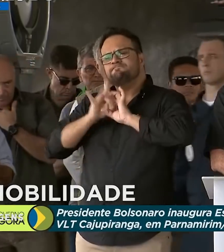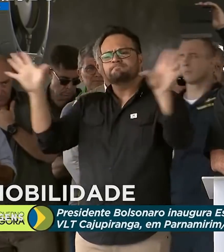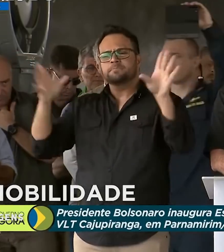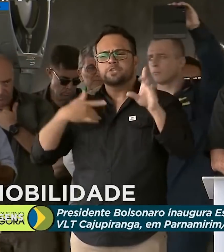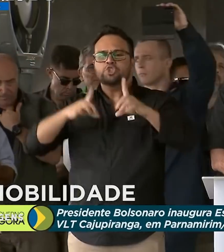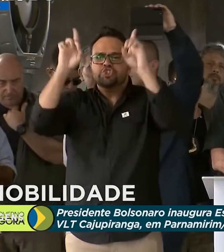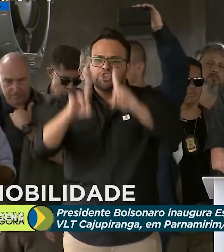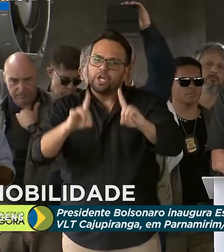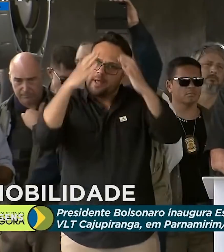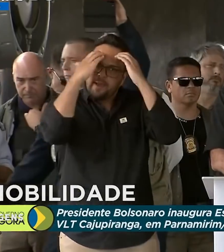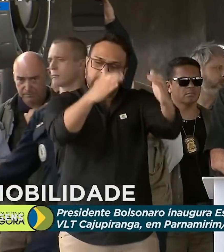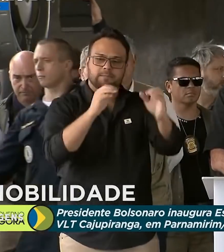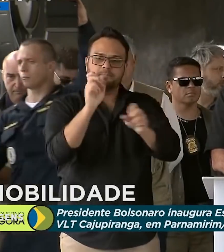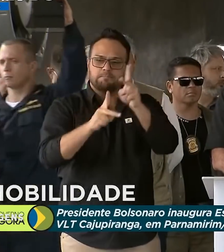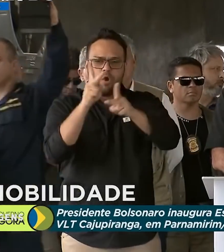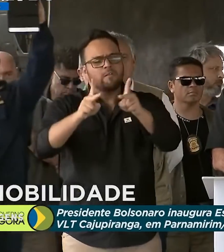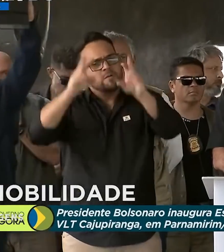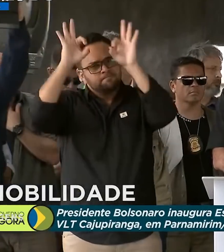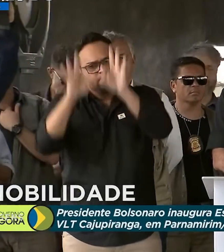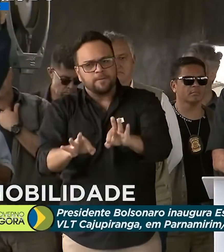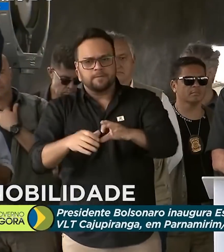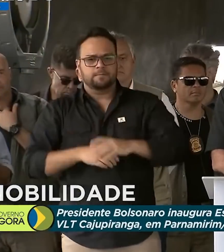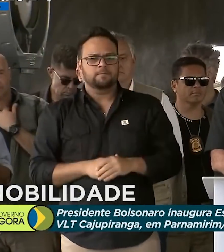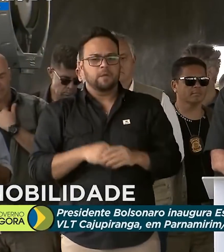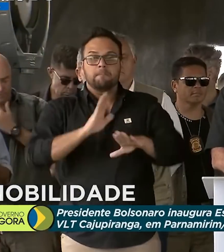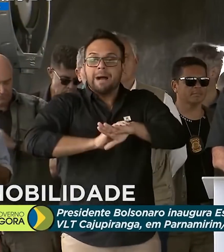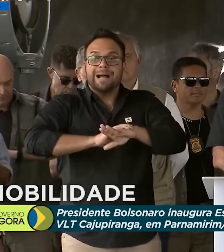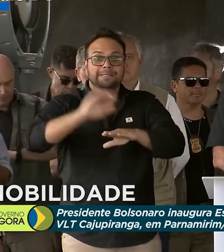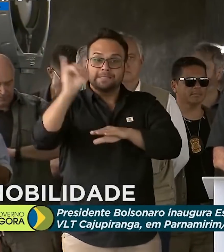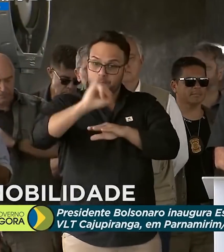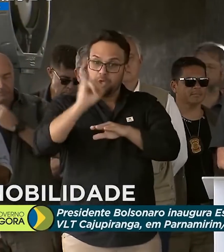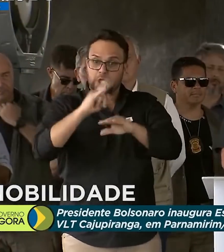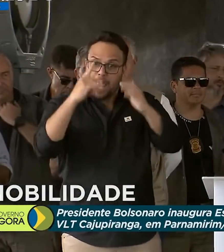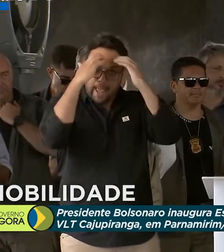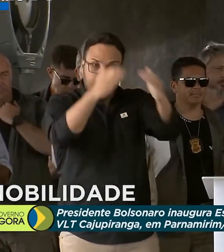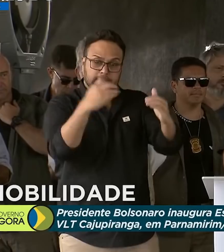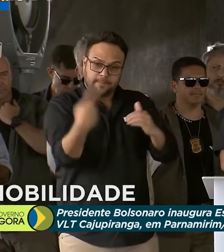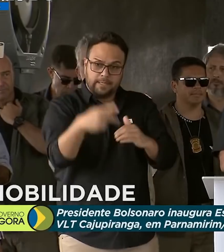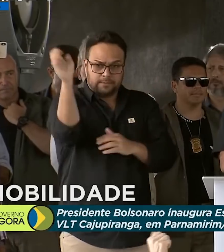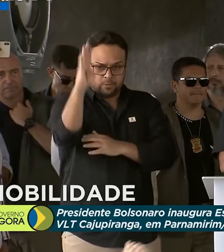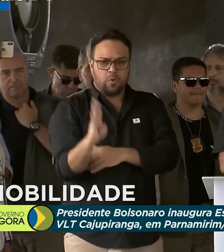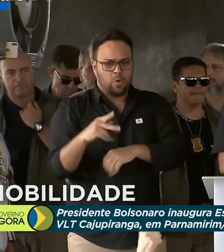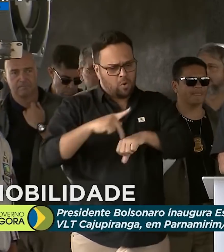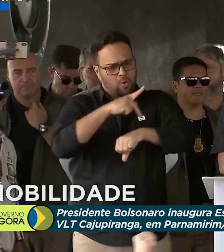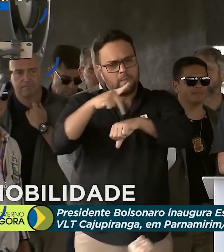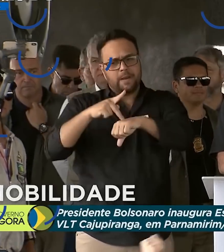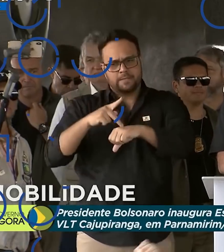direitos sejam de fato relevantes e cumpridos em nosso país.